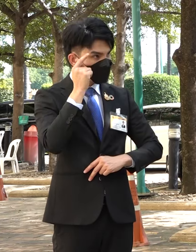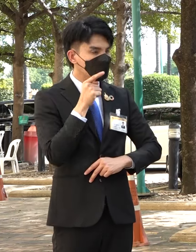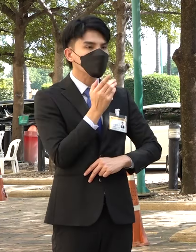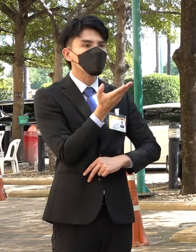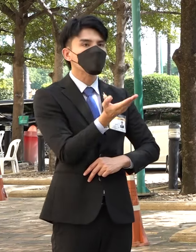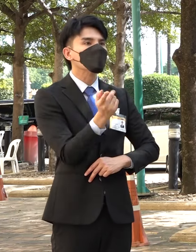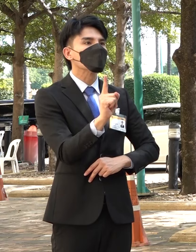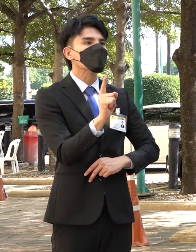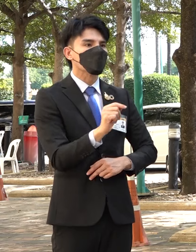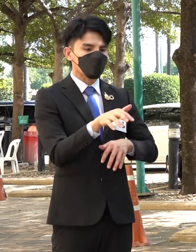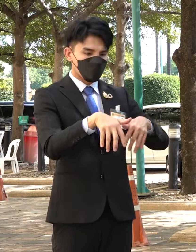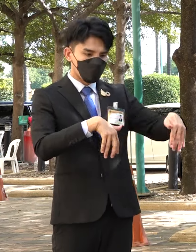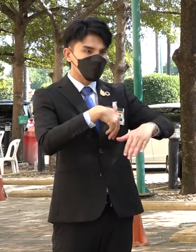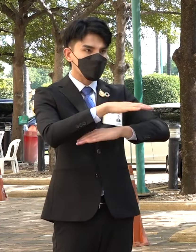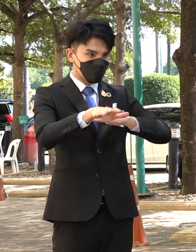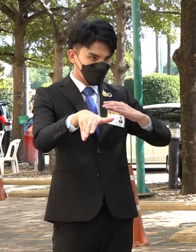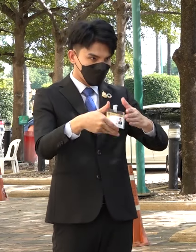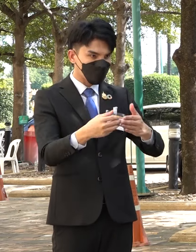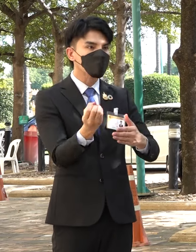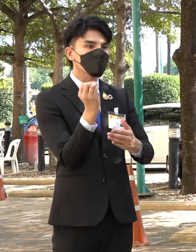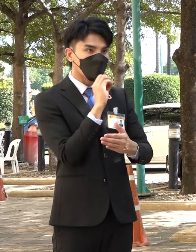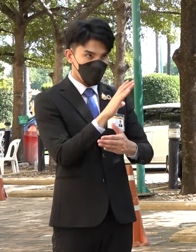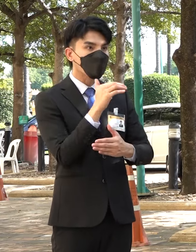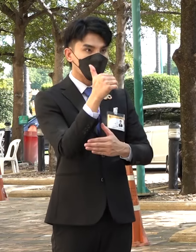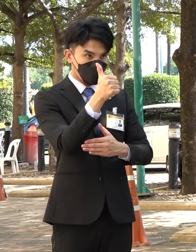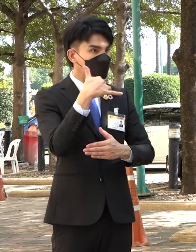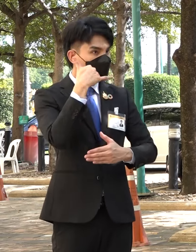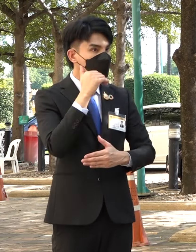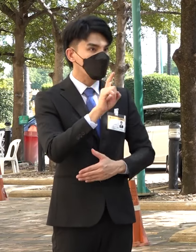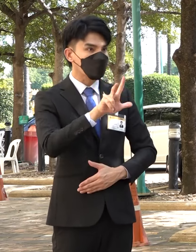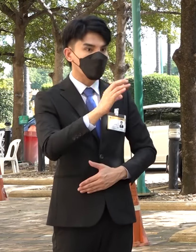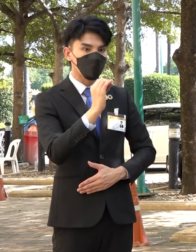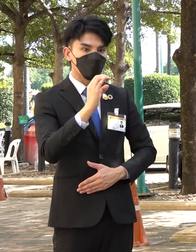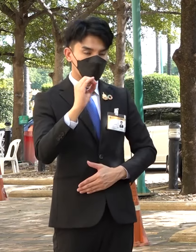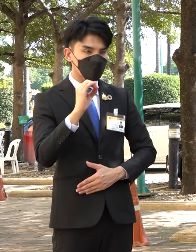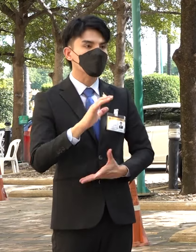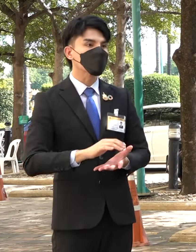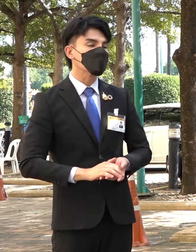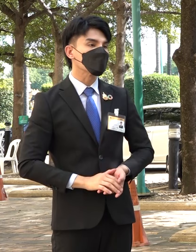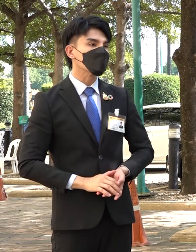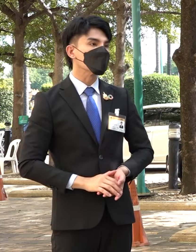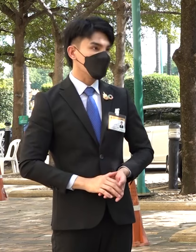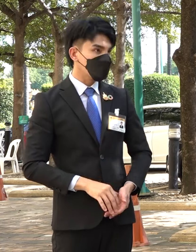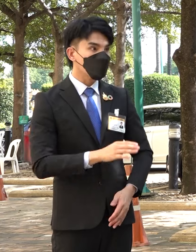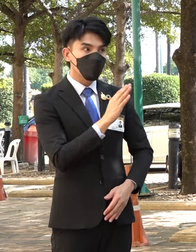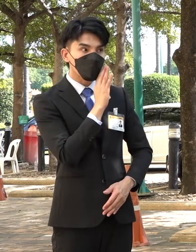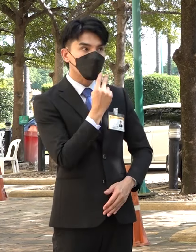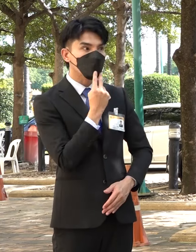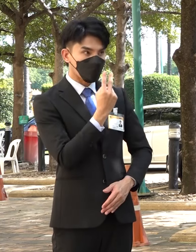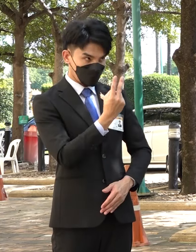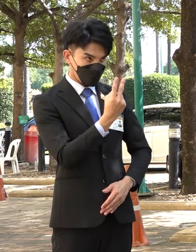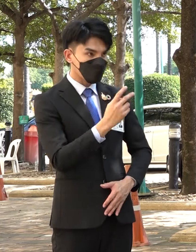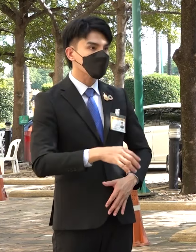ต้องขอความกรุณาพี่น้องประชาชนนะครับช่วยแจ้งเบาะแสเข้ามาตามหมายเลข1300ที่ได้เคยกล่าวไว้ถ้าหากว่าพบปะ